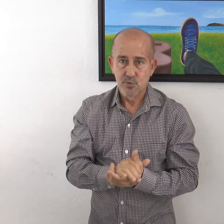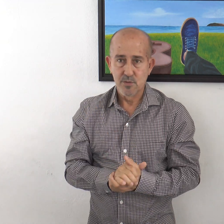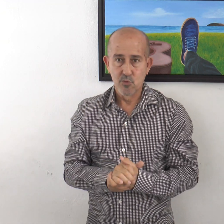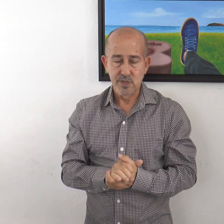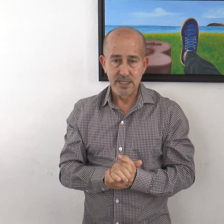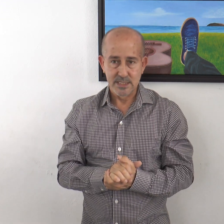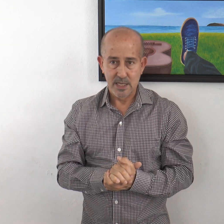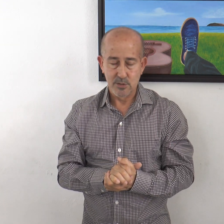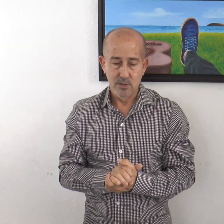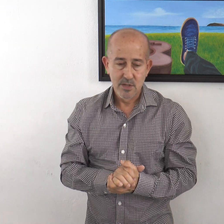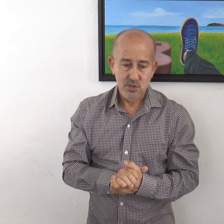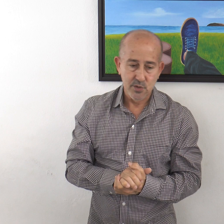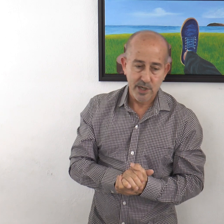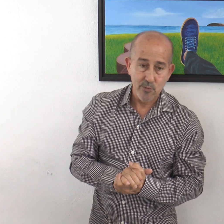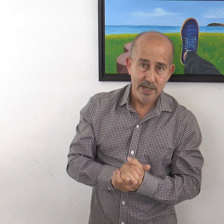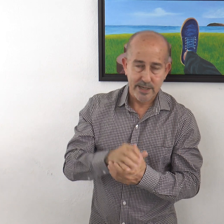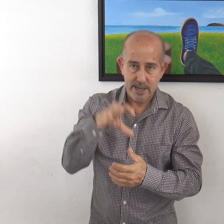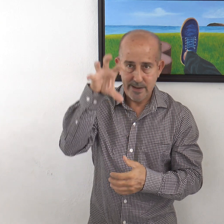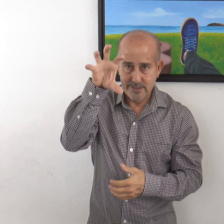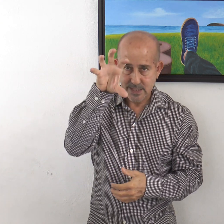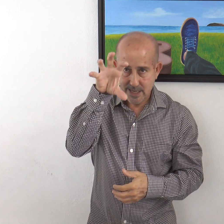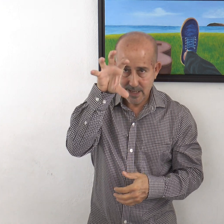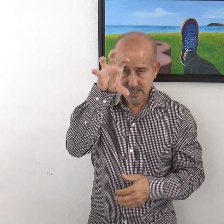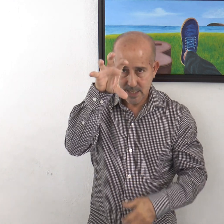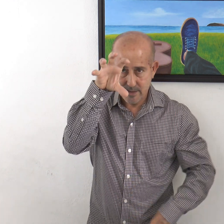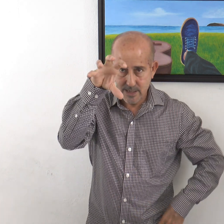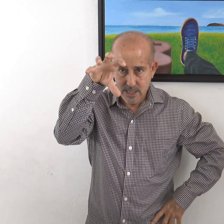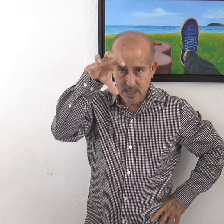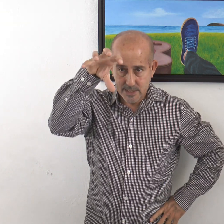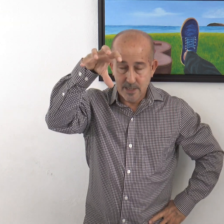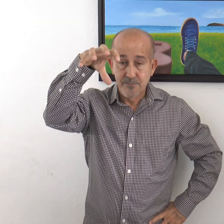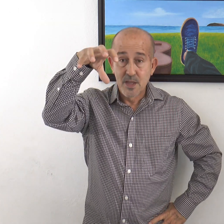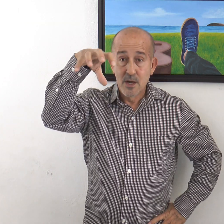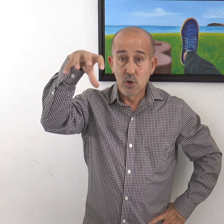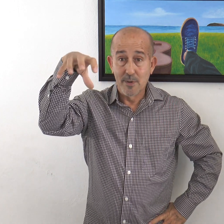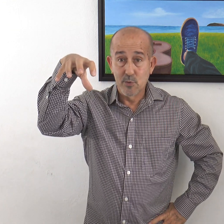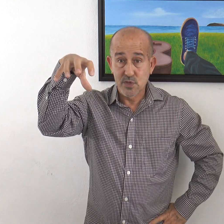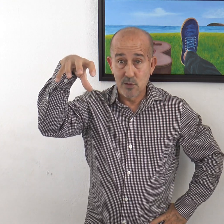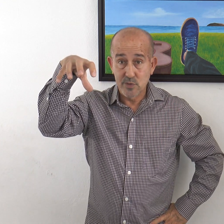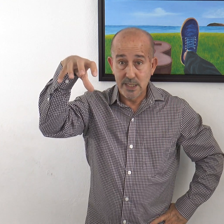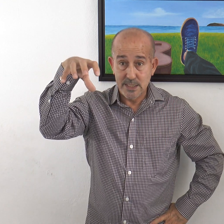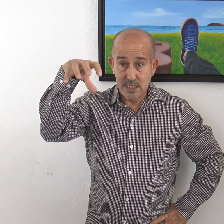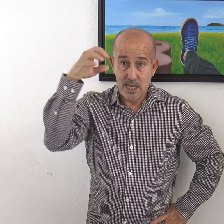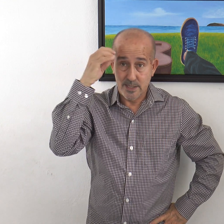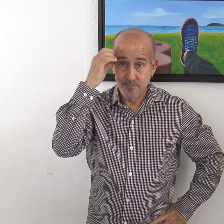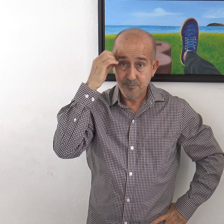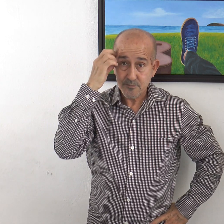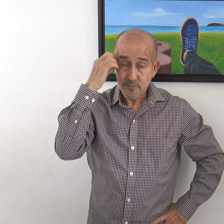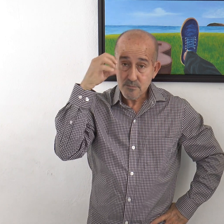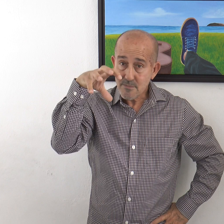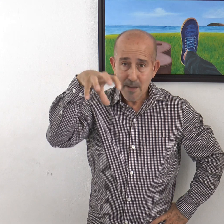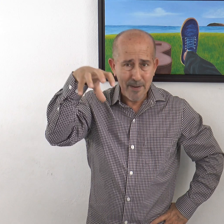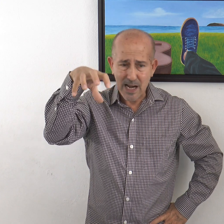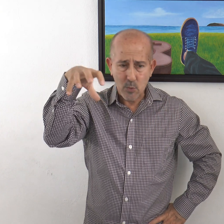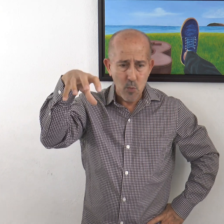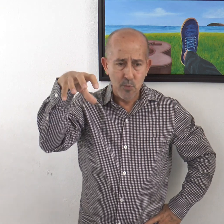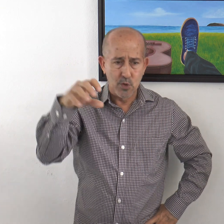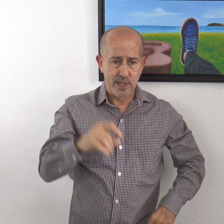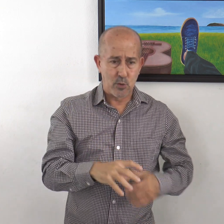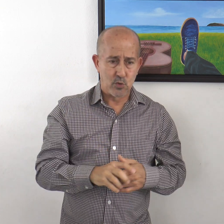podemos utilizarlo. So, recuerden que el CLC en garra lo vamos a utilizar para cúmulo de